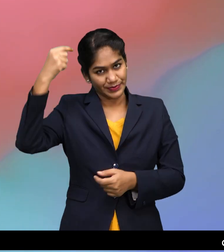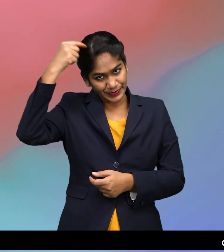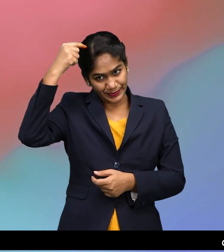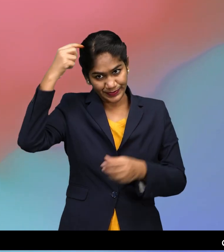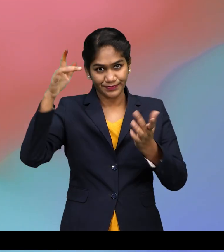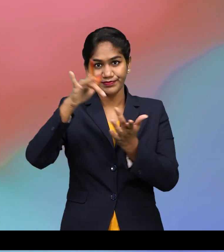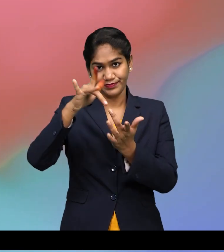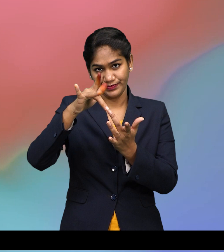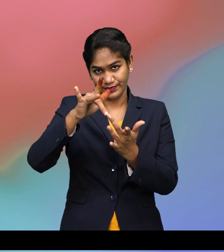ಇದು